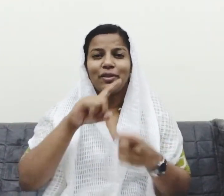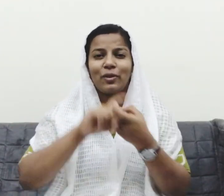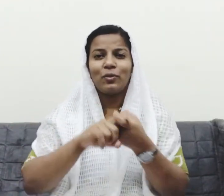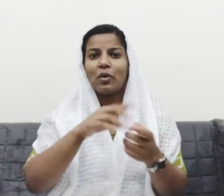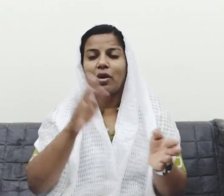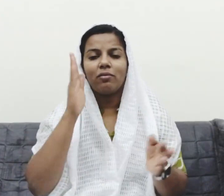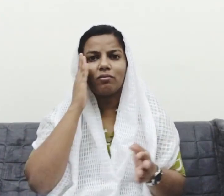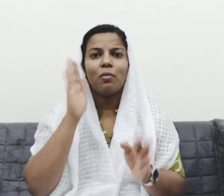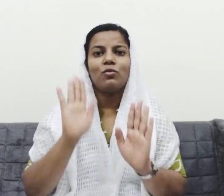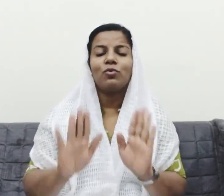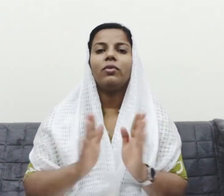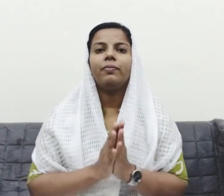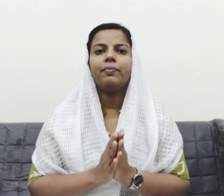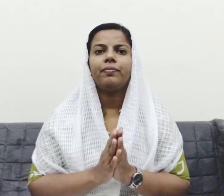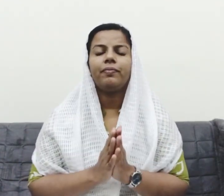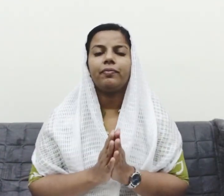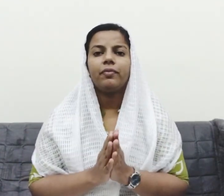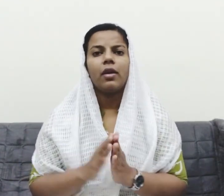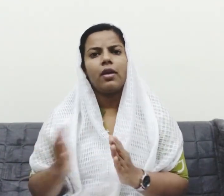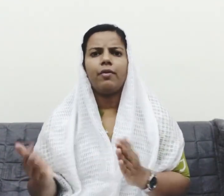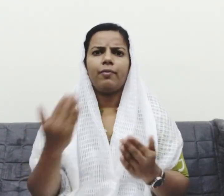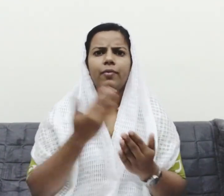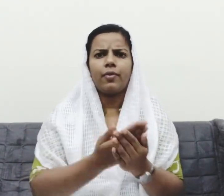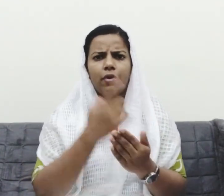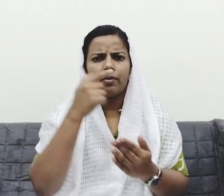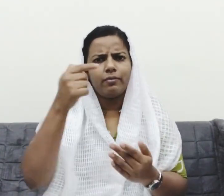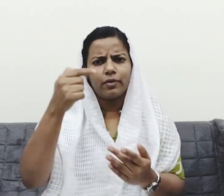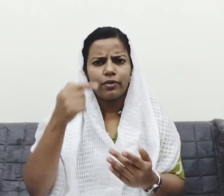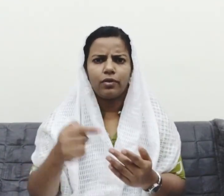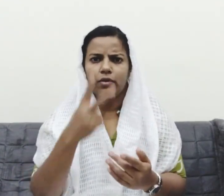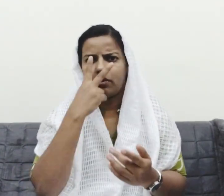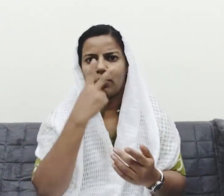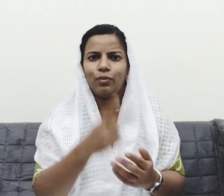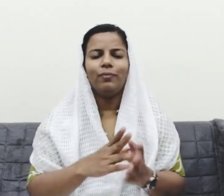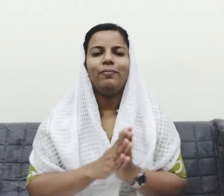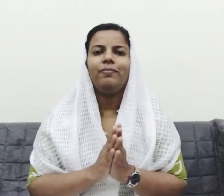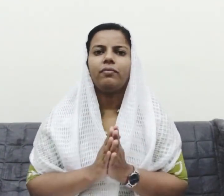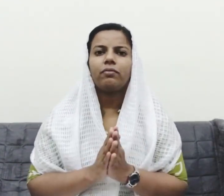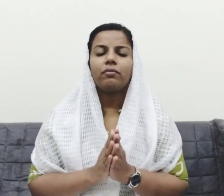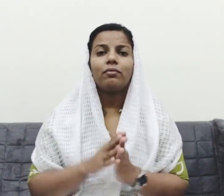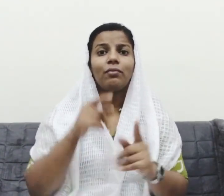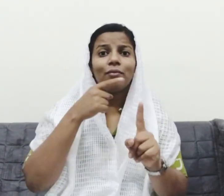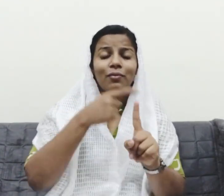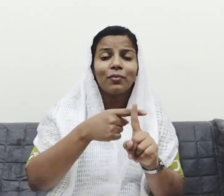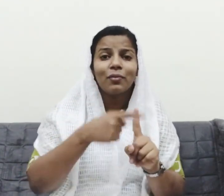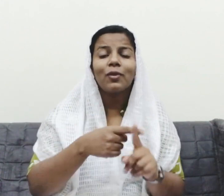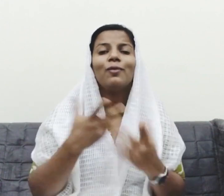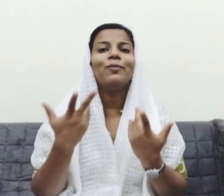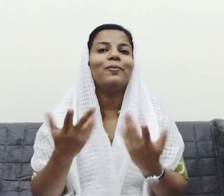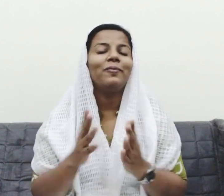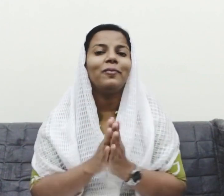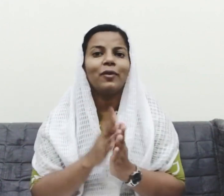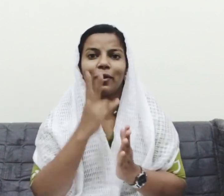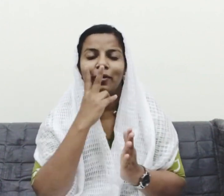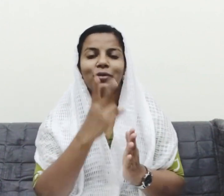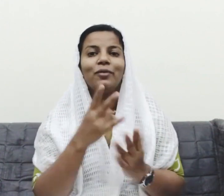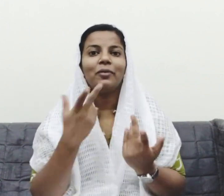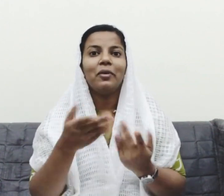യോർദാൻ നദീതീരത്തും പാർക്കുന്നു. ഇത് ഇവർ കണ്ട ഒരു നെഗറ്റീവ് കാര്യം. ഇവർ കണ്ട പോസിറ്റീവ് കാര്യം ഇവർക്ക്